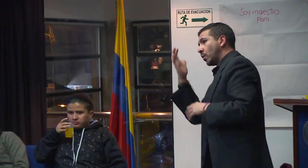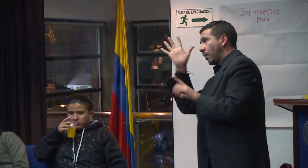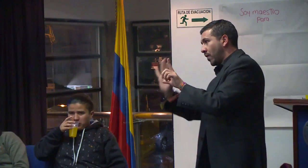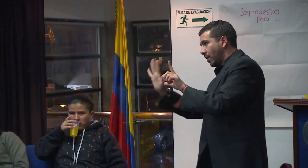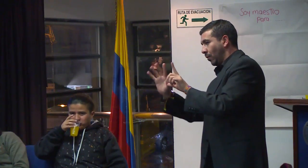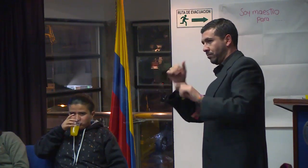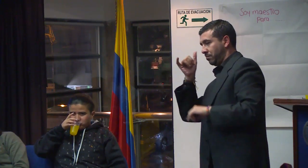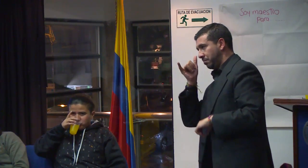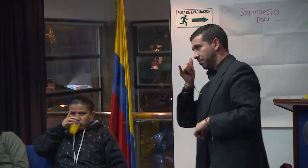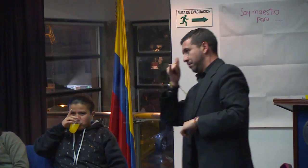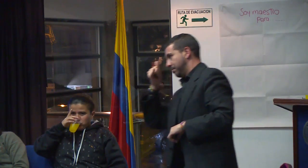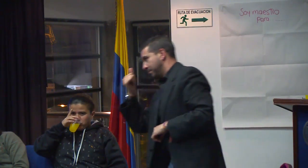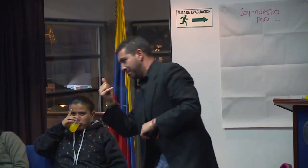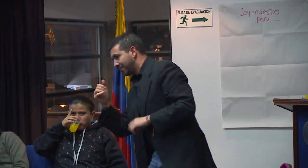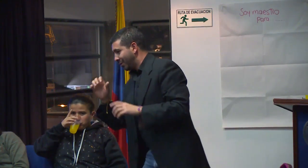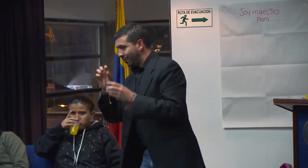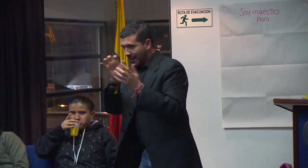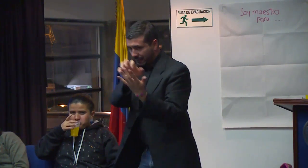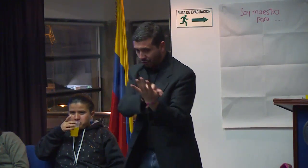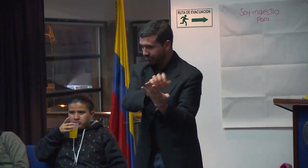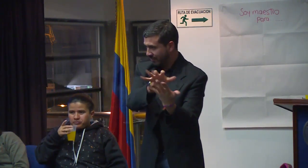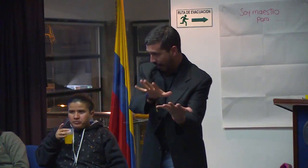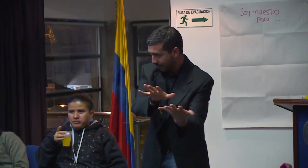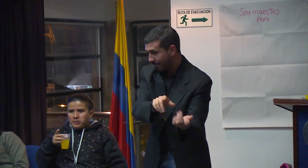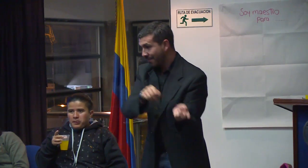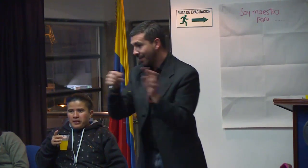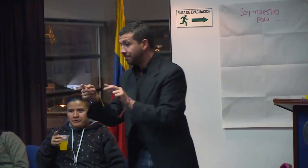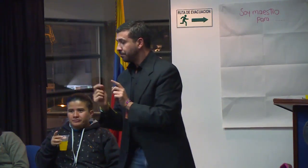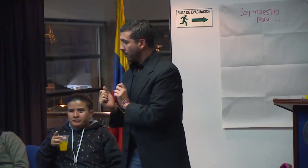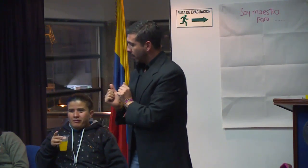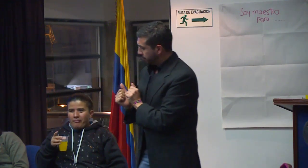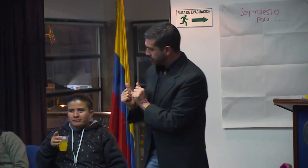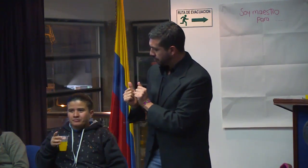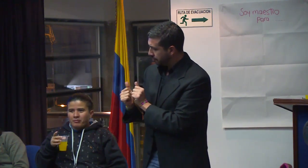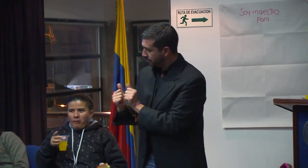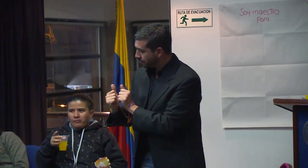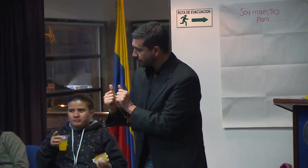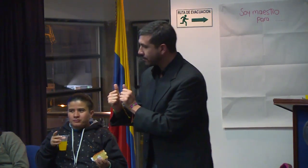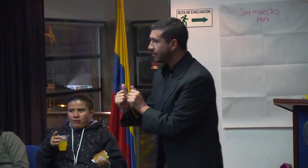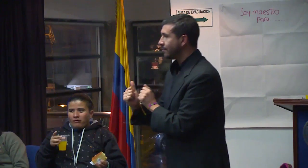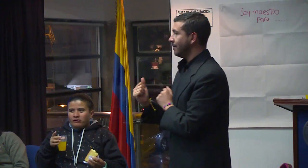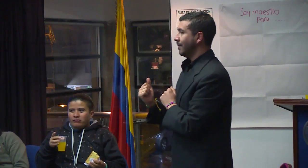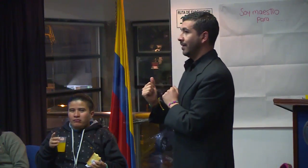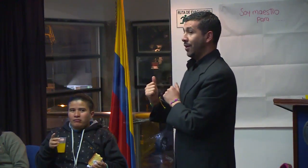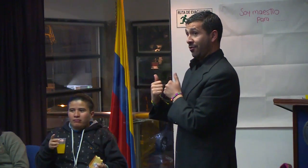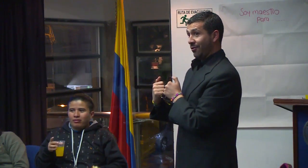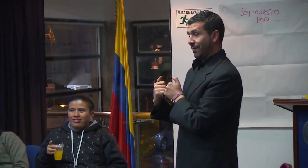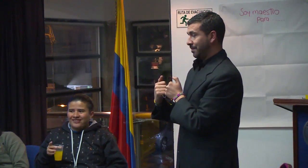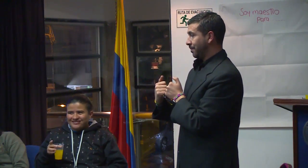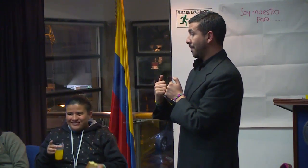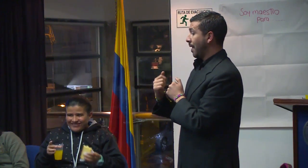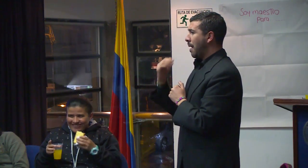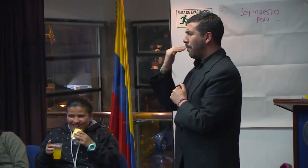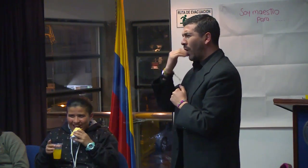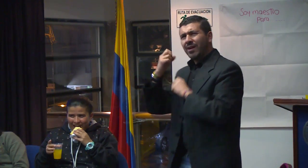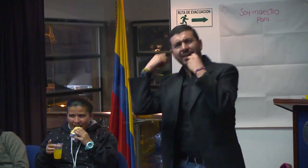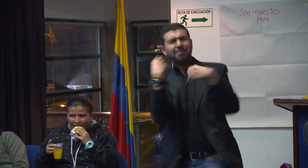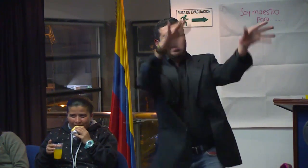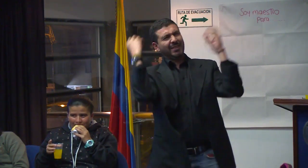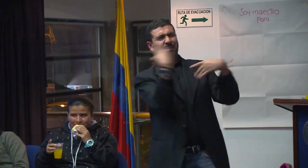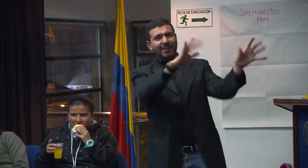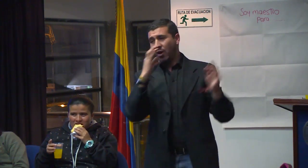Luego, o en otra escena del video, ¿sí? Con el mismo guión, va la pareja de novios